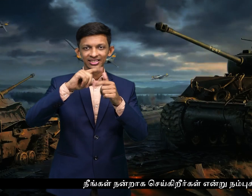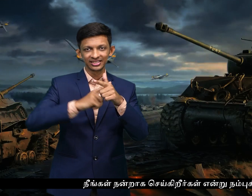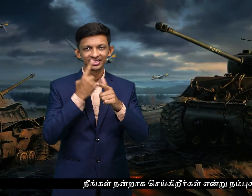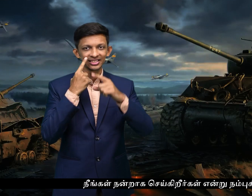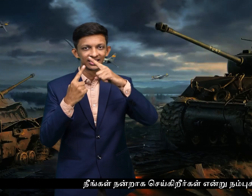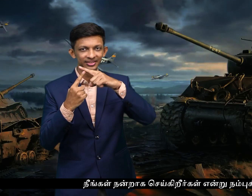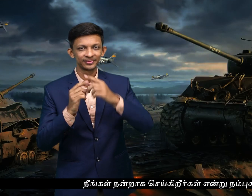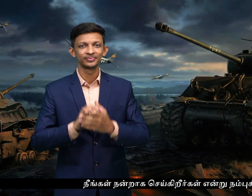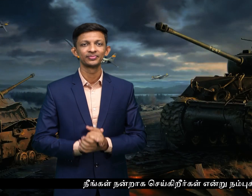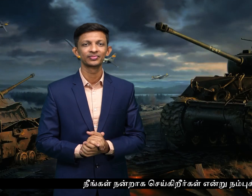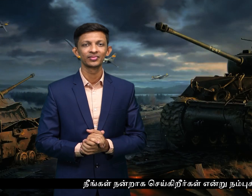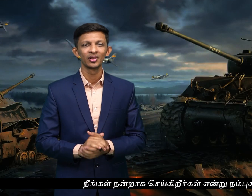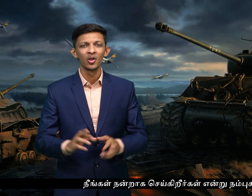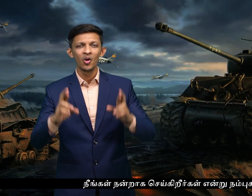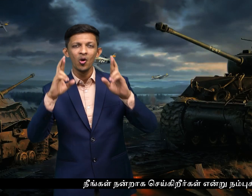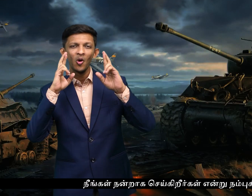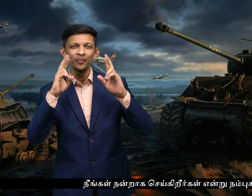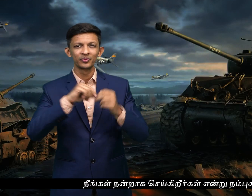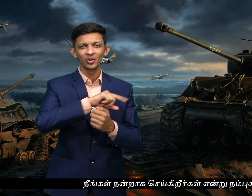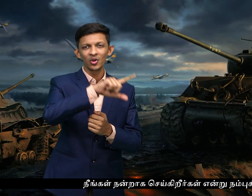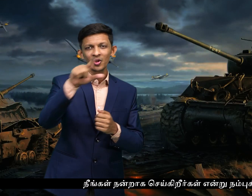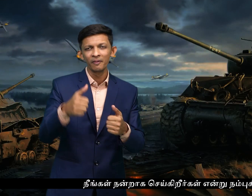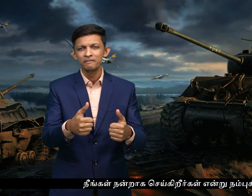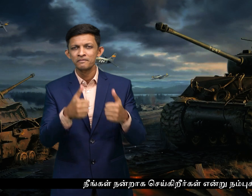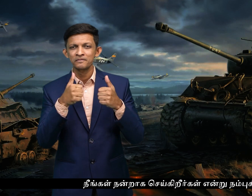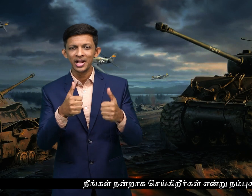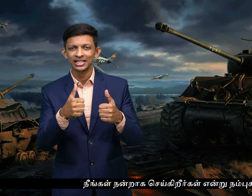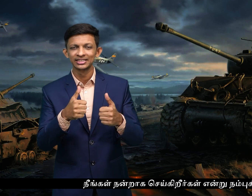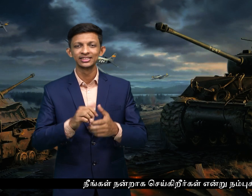நீங்கள் நலமோடு இருக்கிறீர்கள் என்று நம்புகிறேன்.